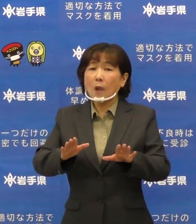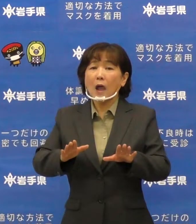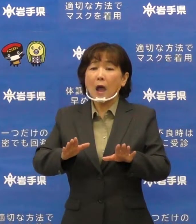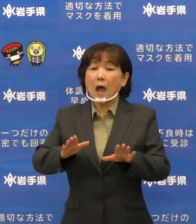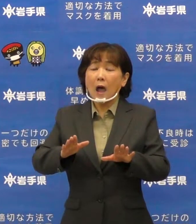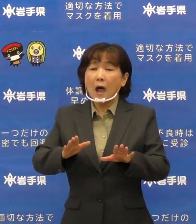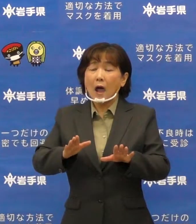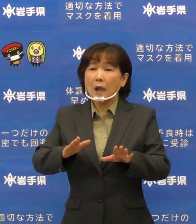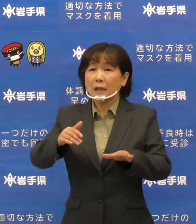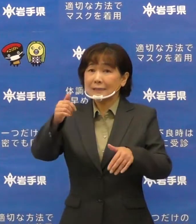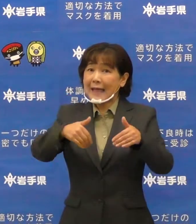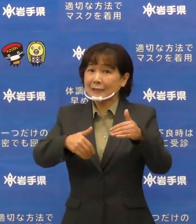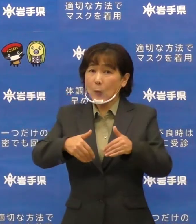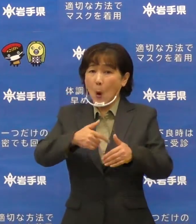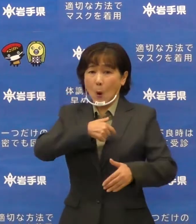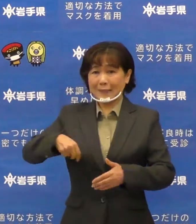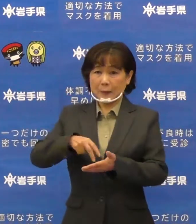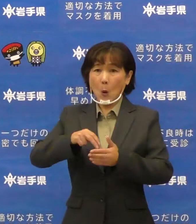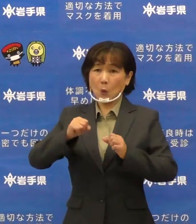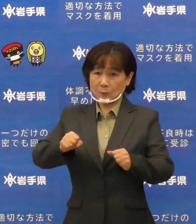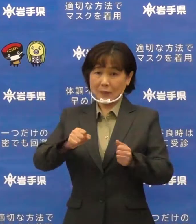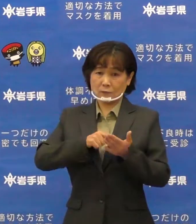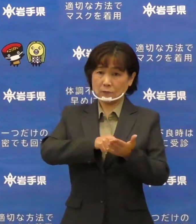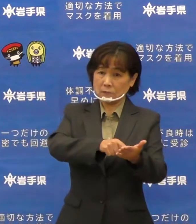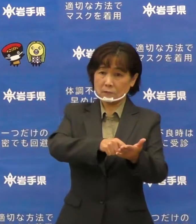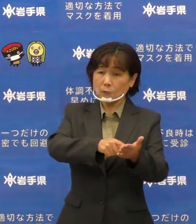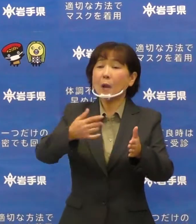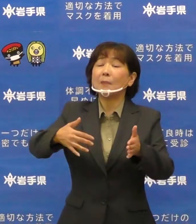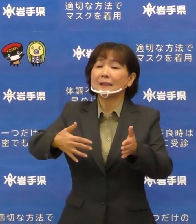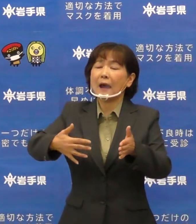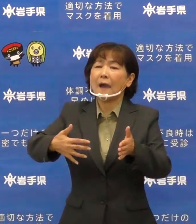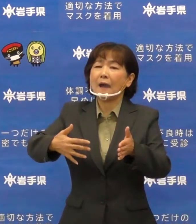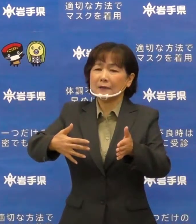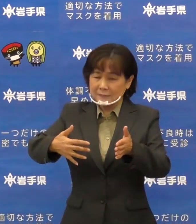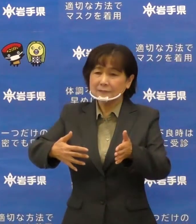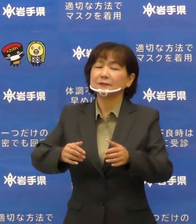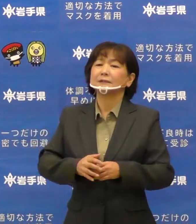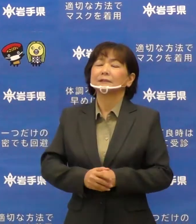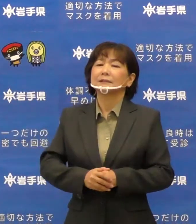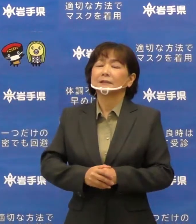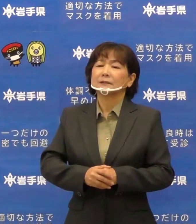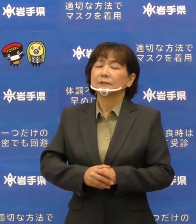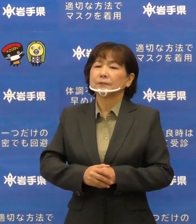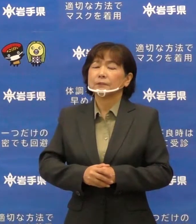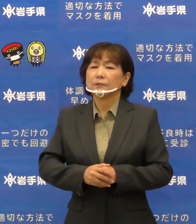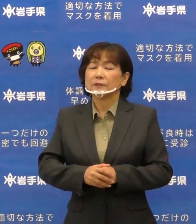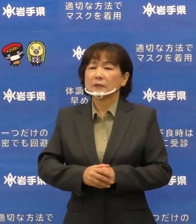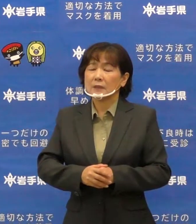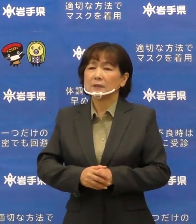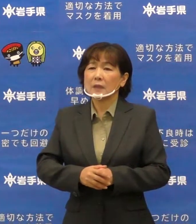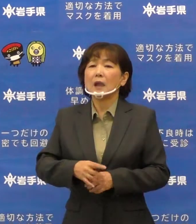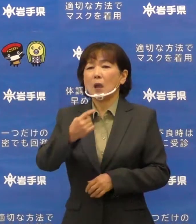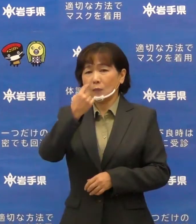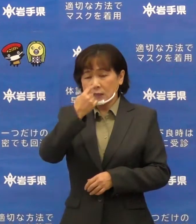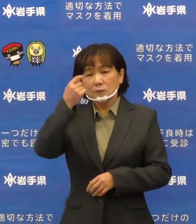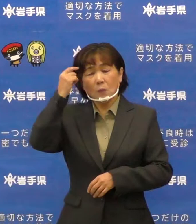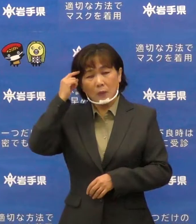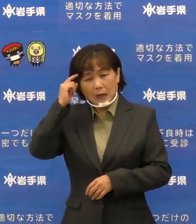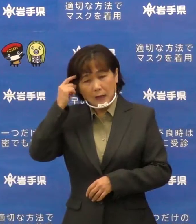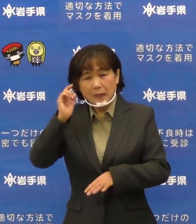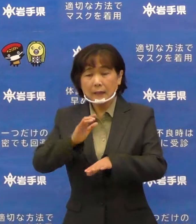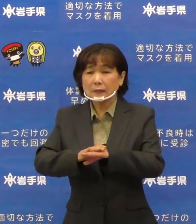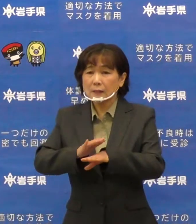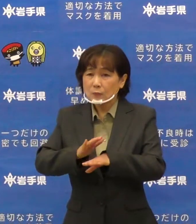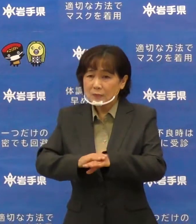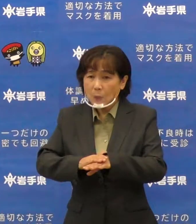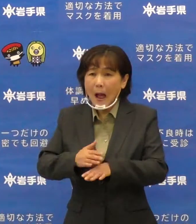、まあ、私が願う、まあ、岩手の政治のあるべき姿っていうのはスターウォーズに例えながらさっき言った通りです